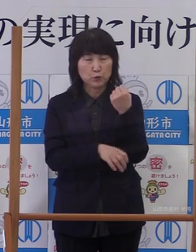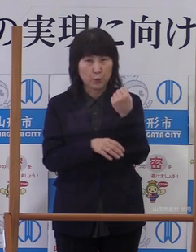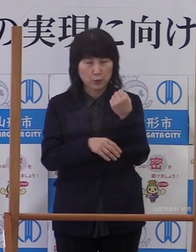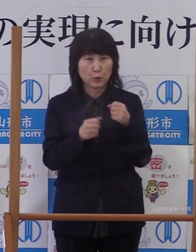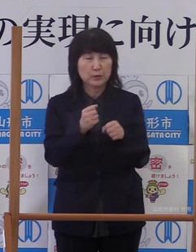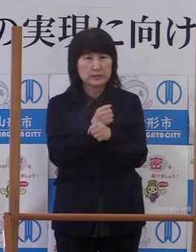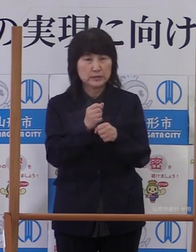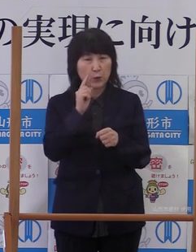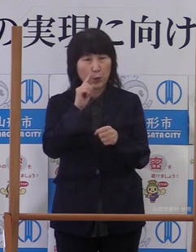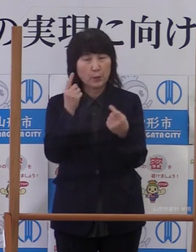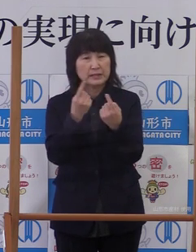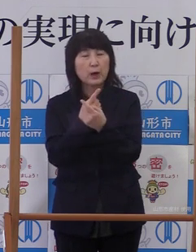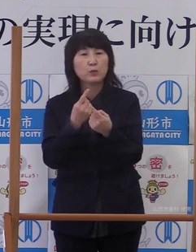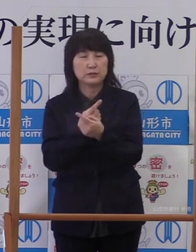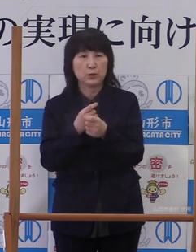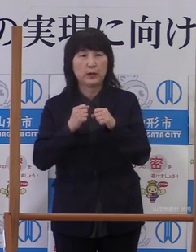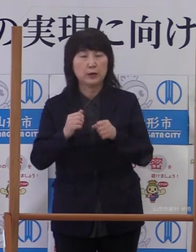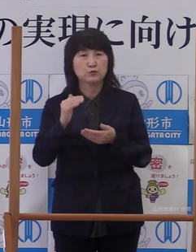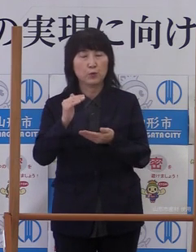見直しで、